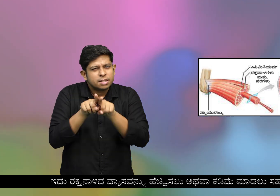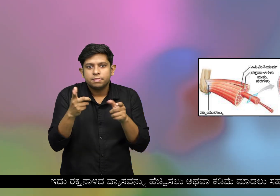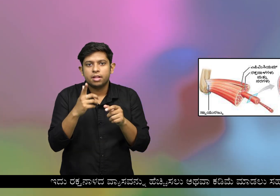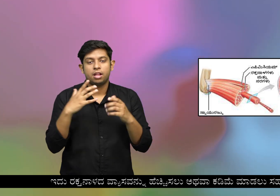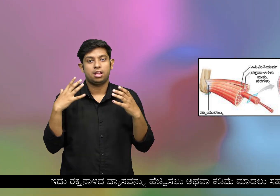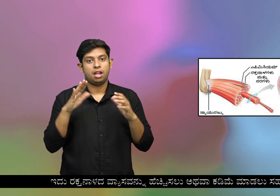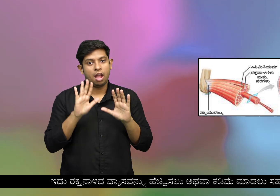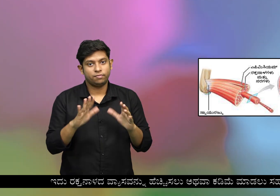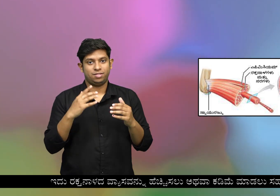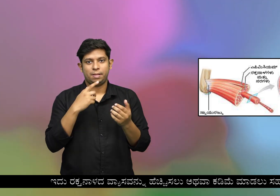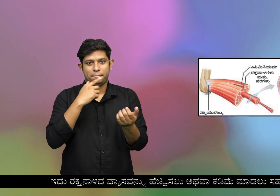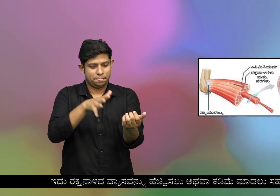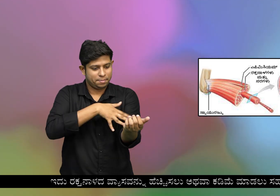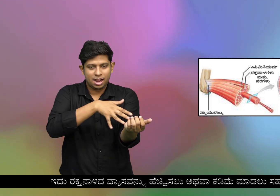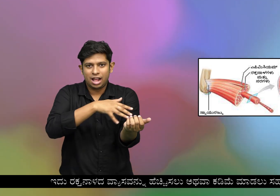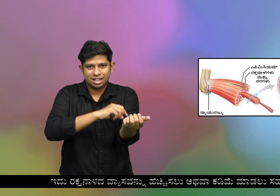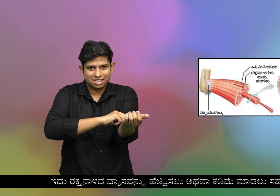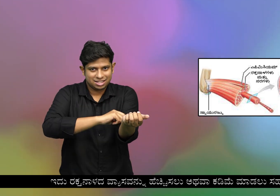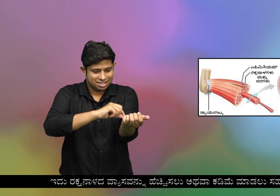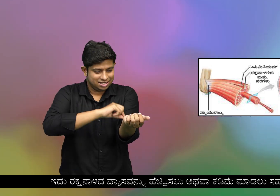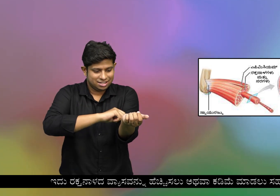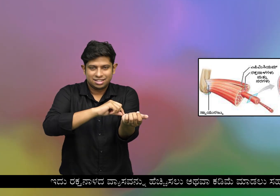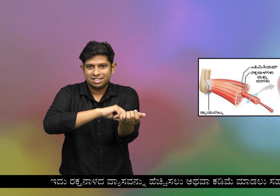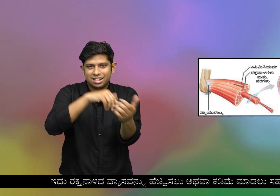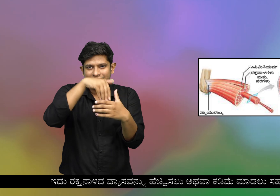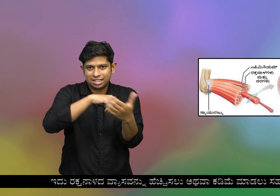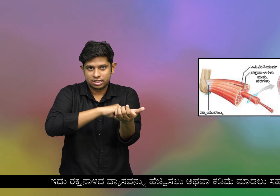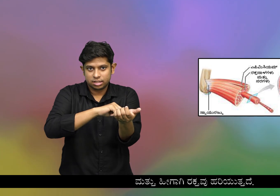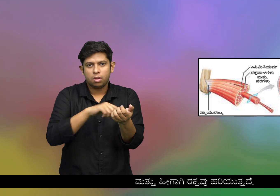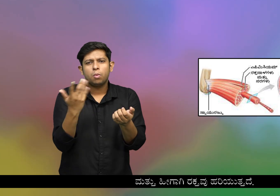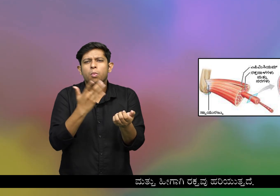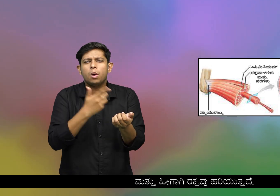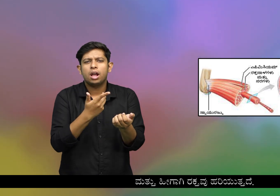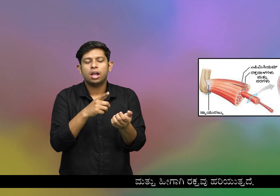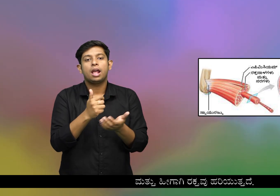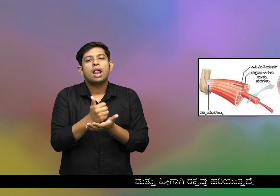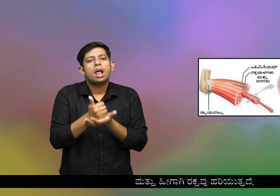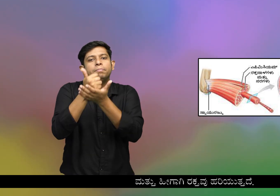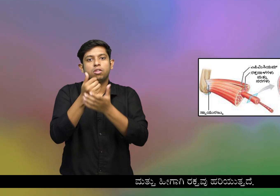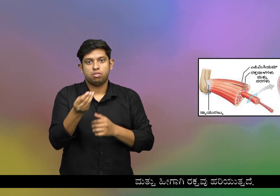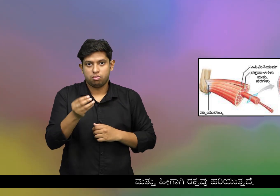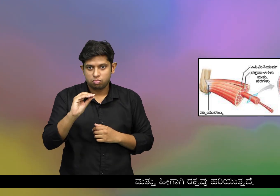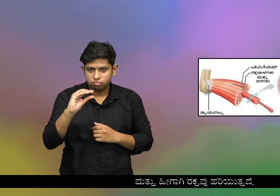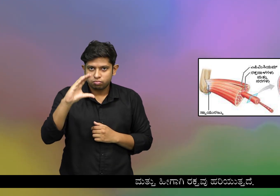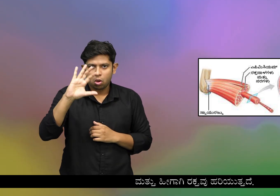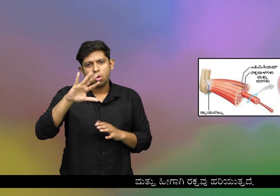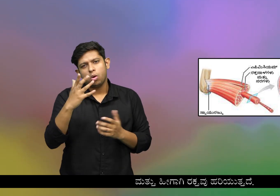ರಕ್ತನಾಳದ ವಾಸ್ಯವನ್ನು ಹೆಚ್ಚಿಸಲು ಅಥವಾ ಕಡಿಮೆ ಮಾಡಲು ಸಹಾಯ ಮಾಡುತ್ತದೆ ಮತ್ತು ಹೀಗಾಗಿ ರಕ್ತವು ಹರಿಯುತ್ತದೆ.